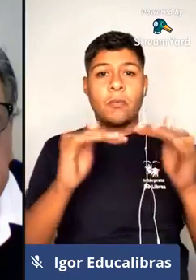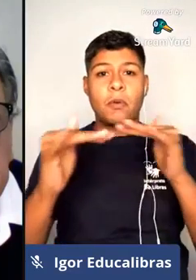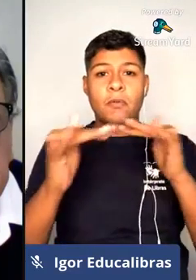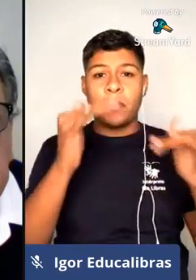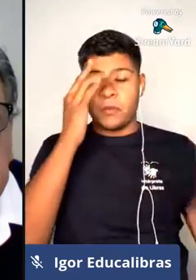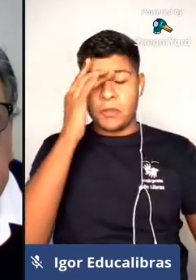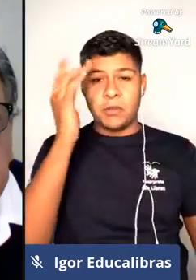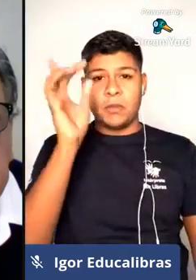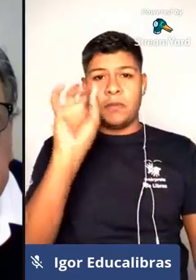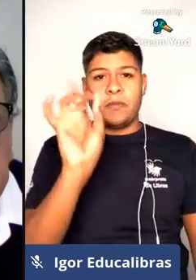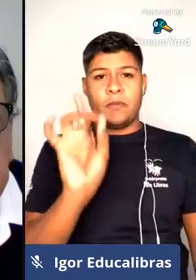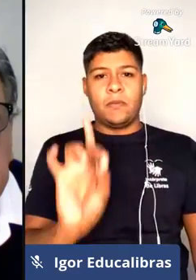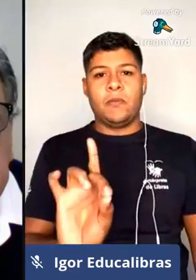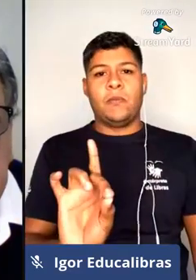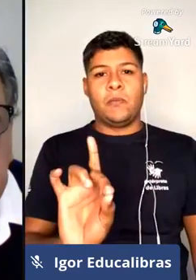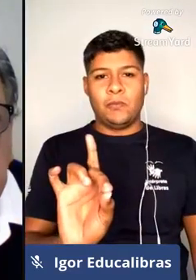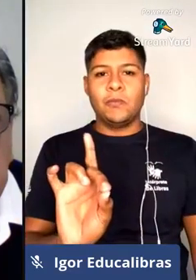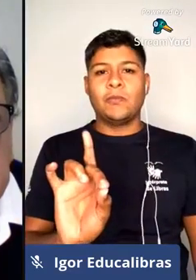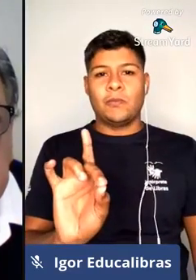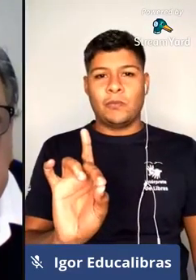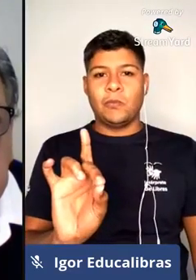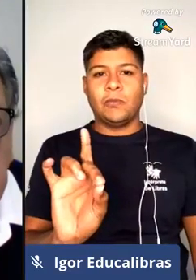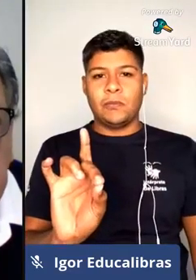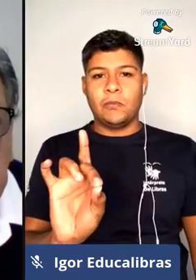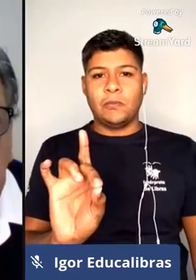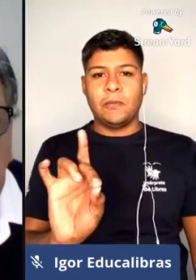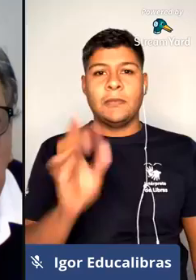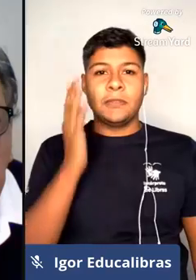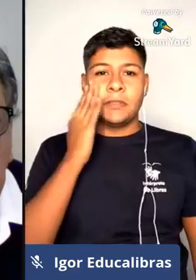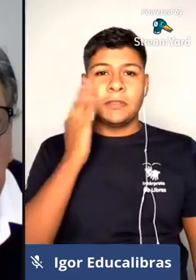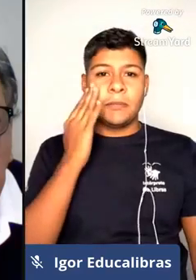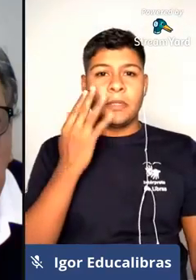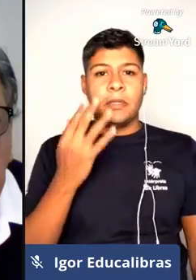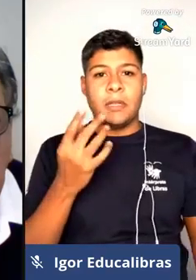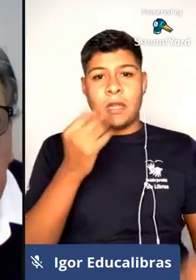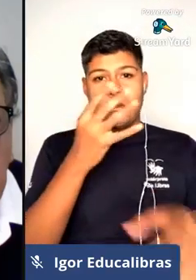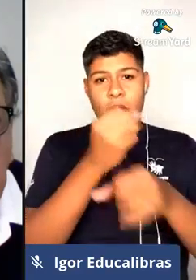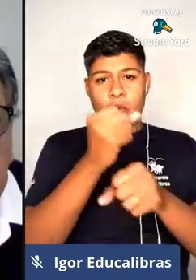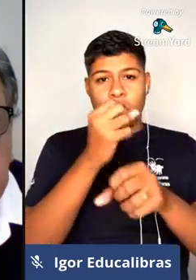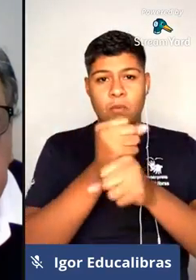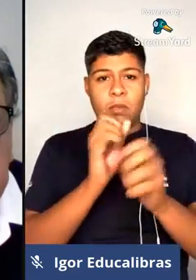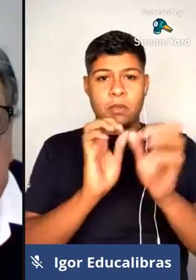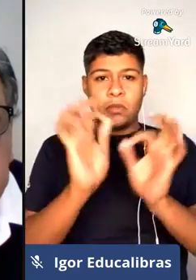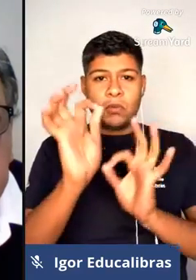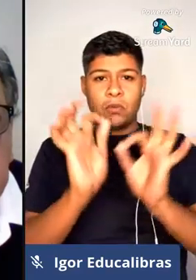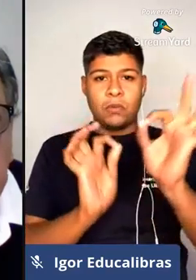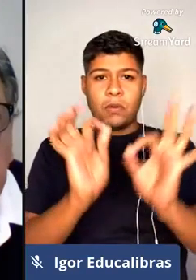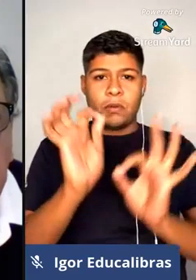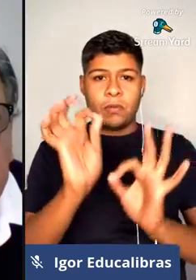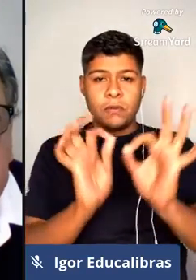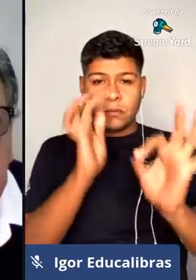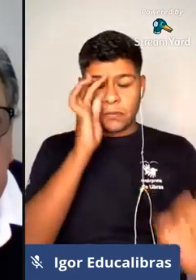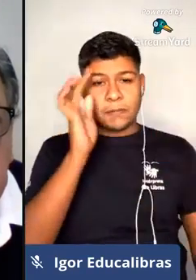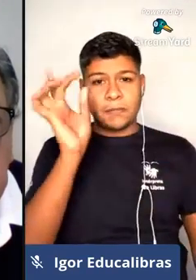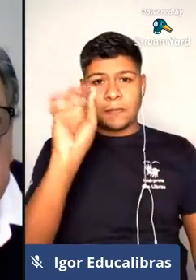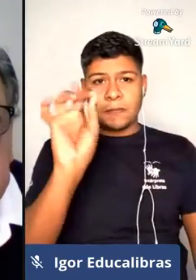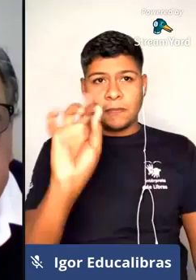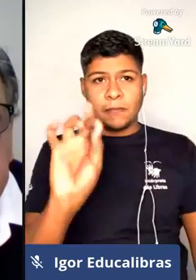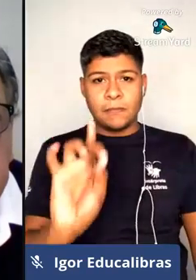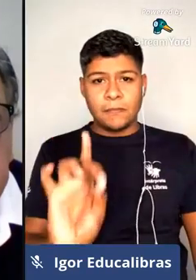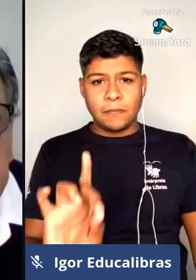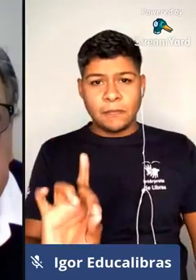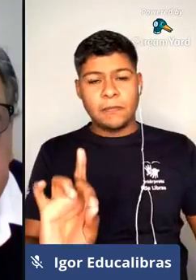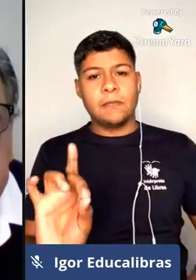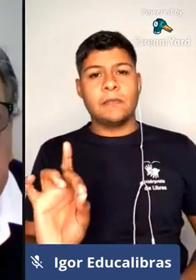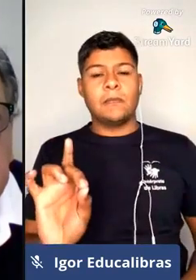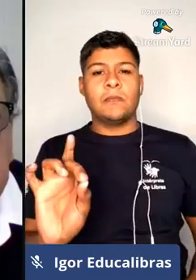com deficiência. Em termos de economia estrutural, a pessoa com deficiência, por mais que